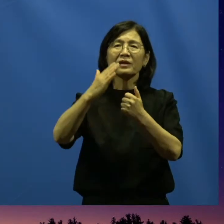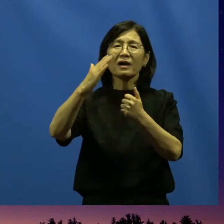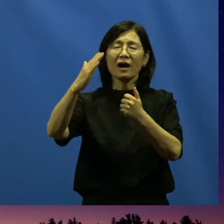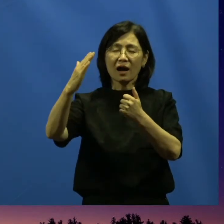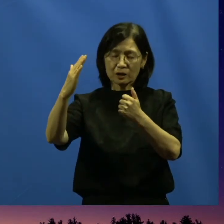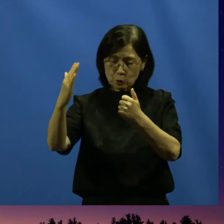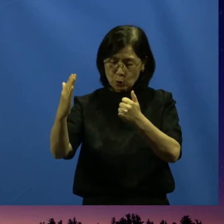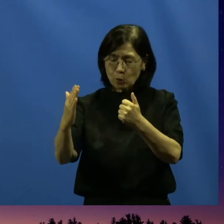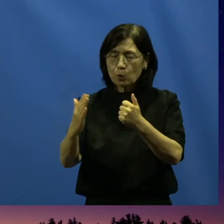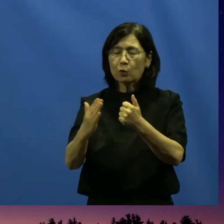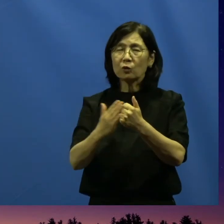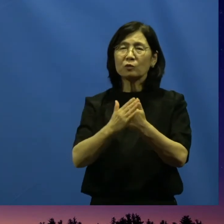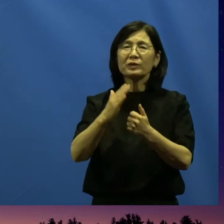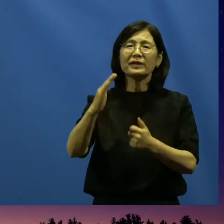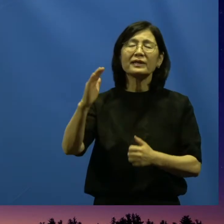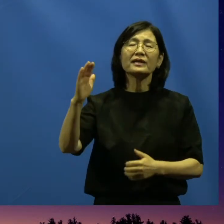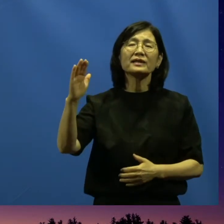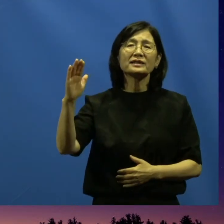힘과